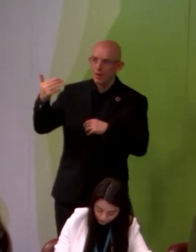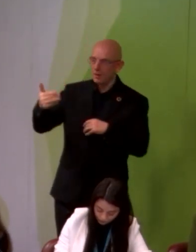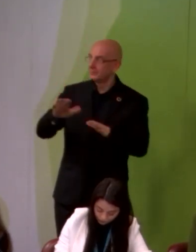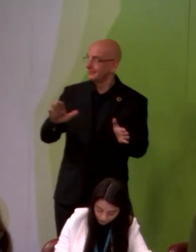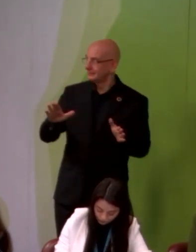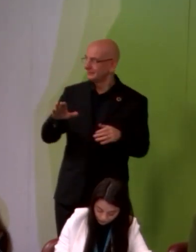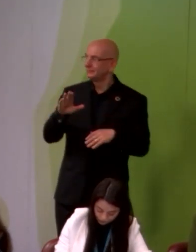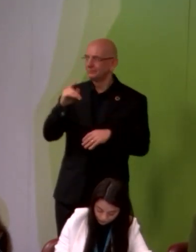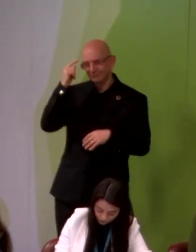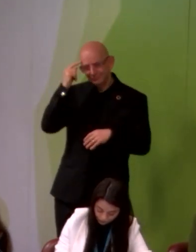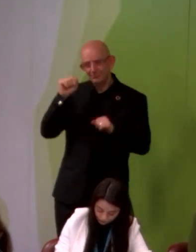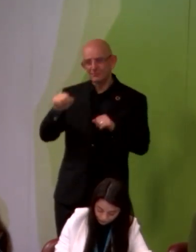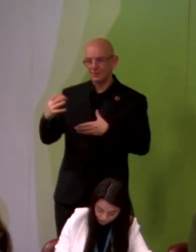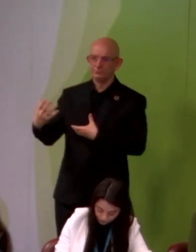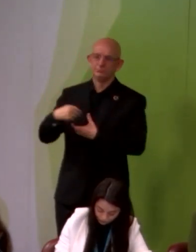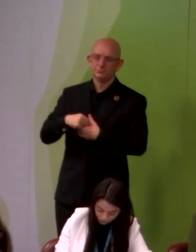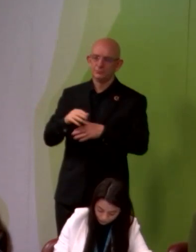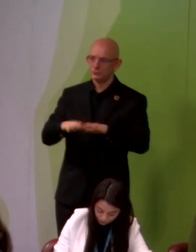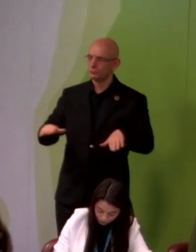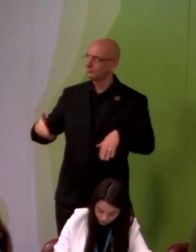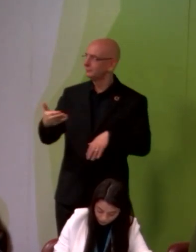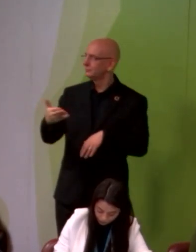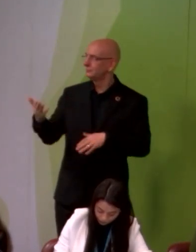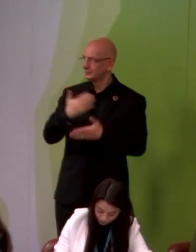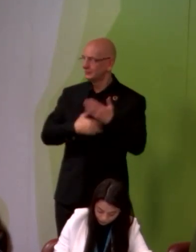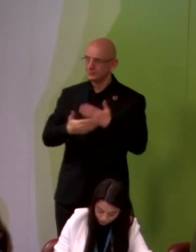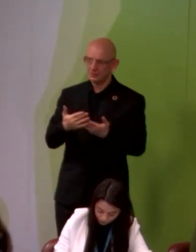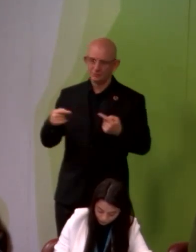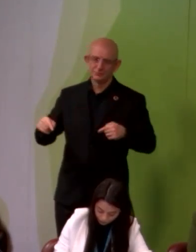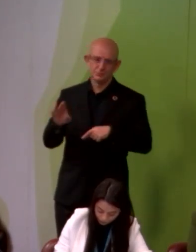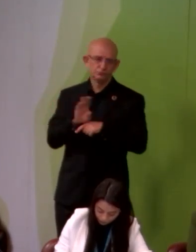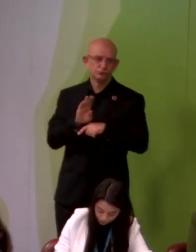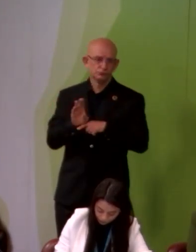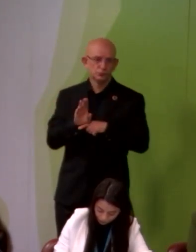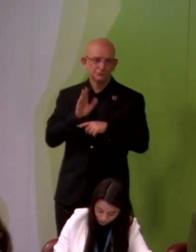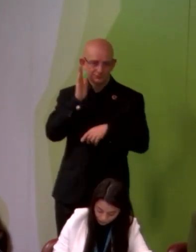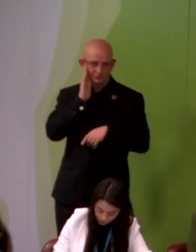des enfants vivants handicapés, surtout au Burundi.